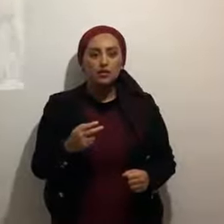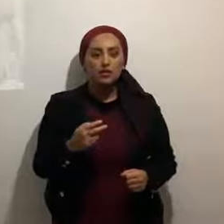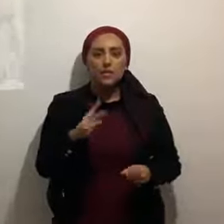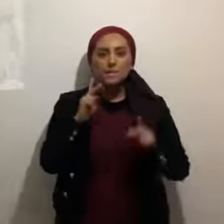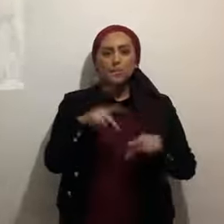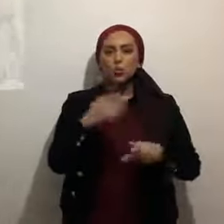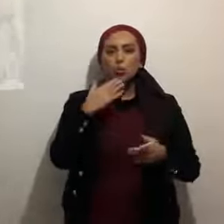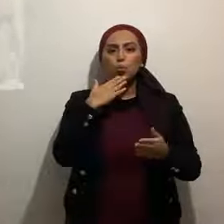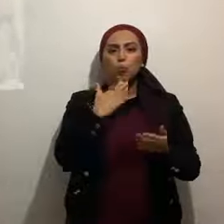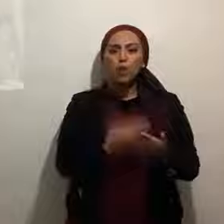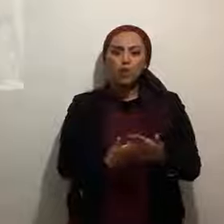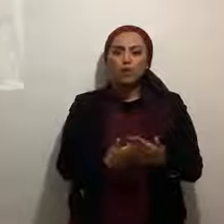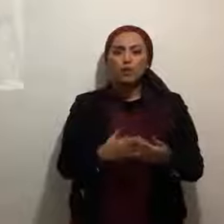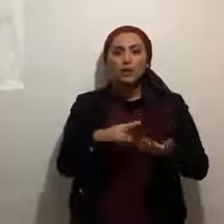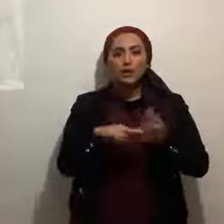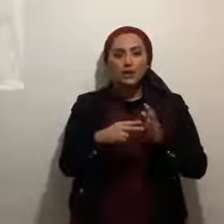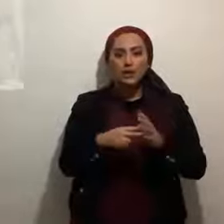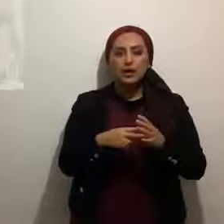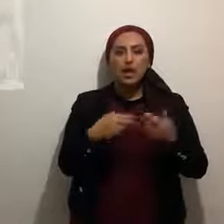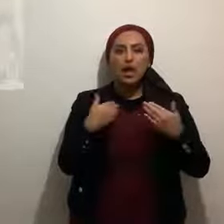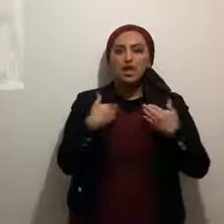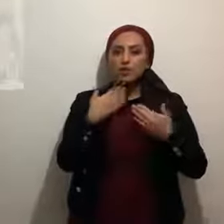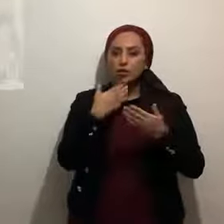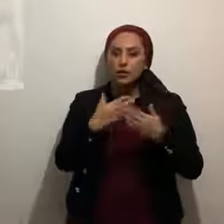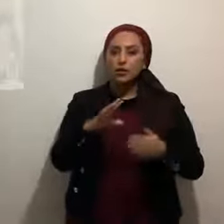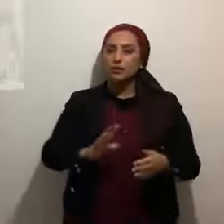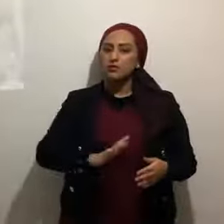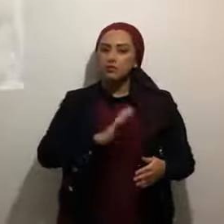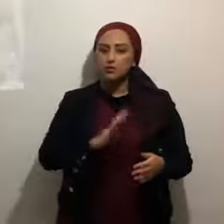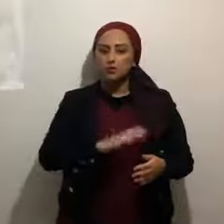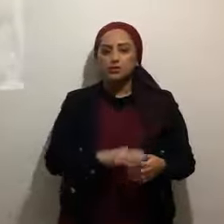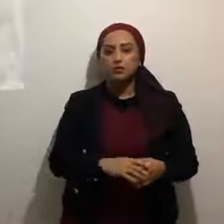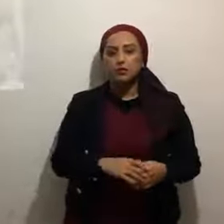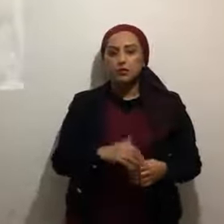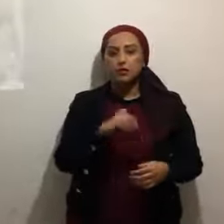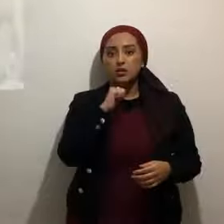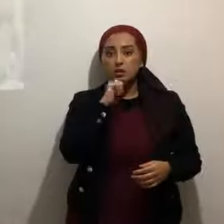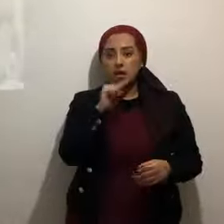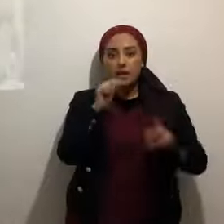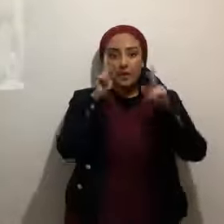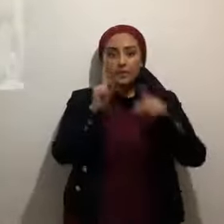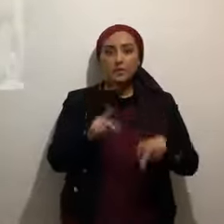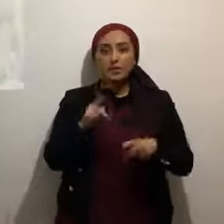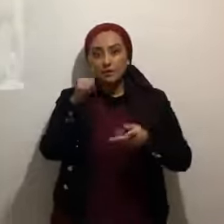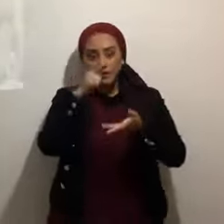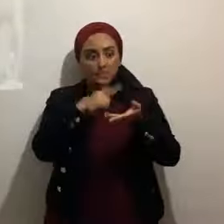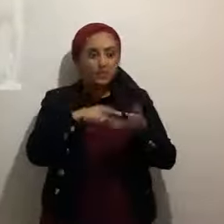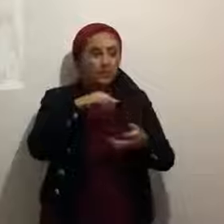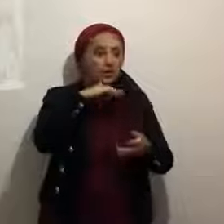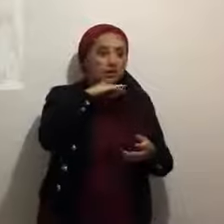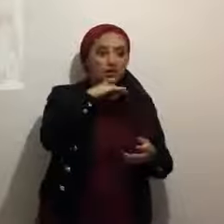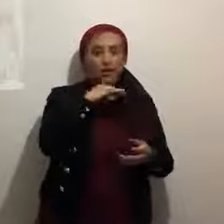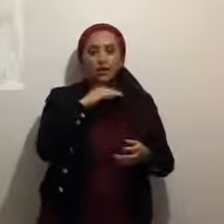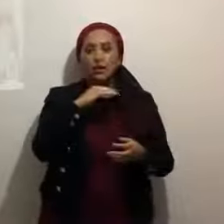Y decente quiere decir que hay principios éticos y morales. No una gente que anda viendo porquerías acá y allá y desnudando